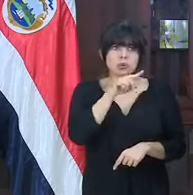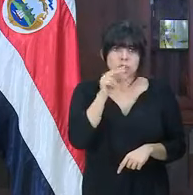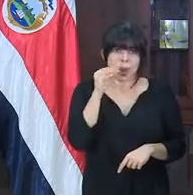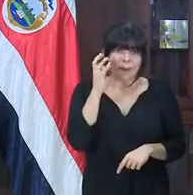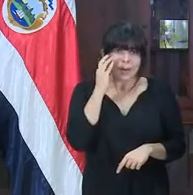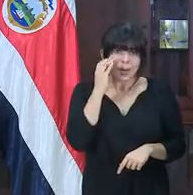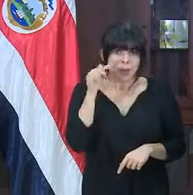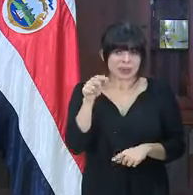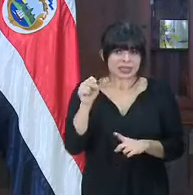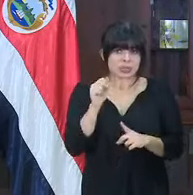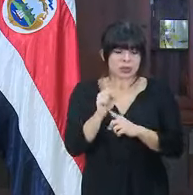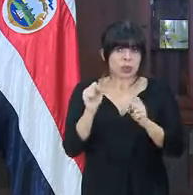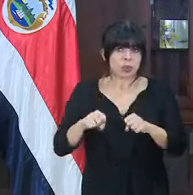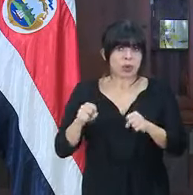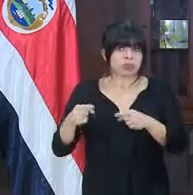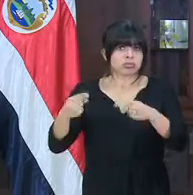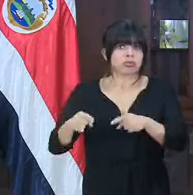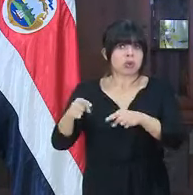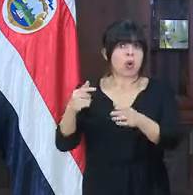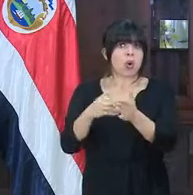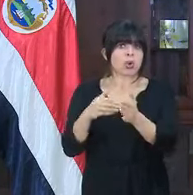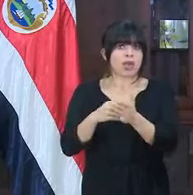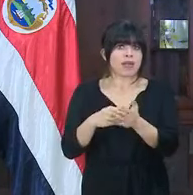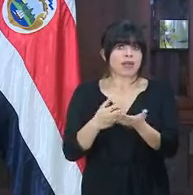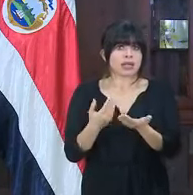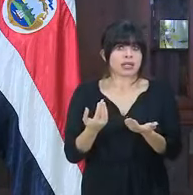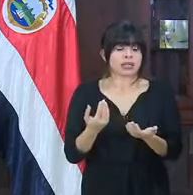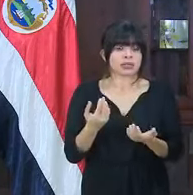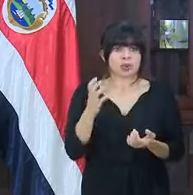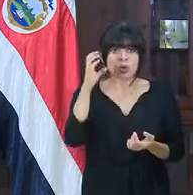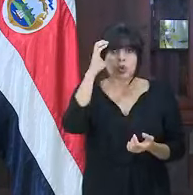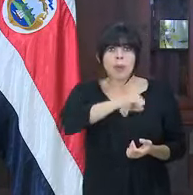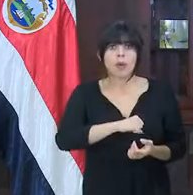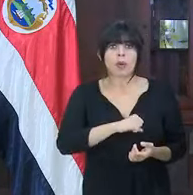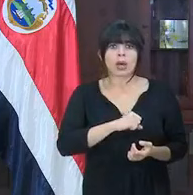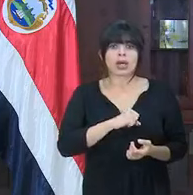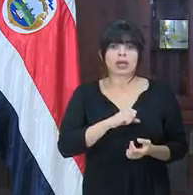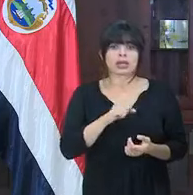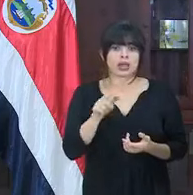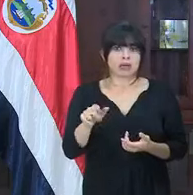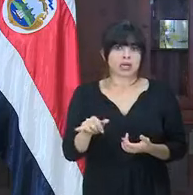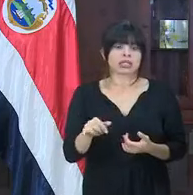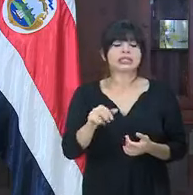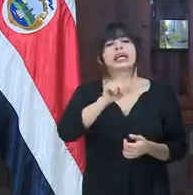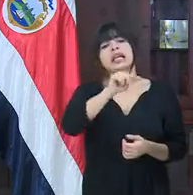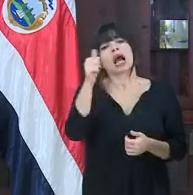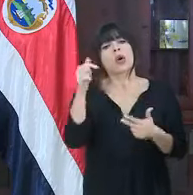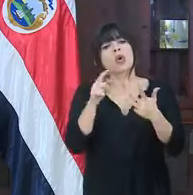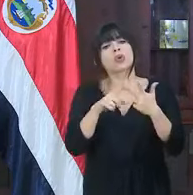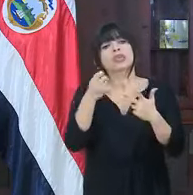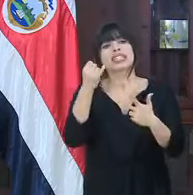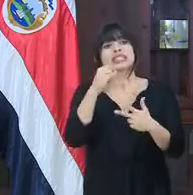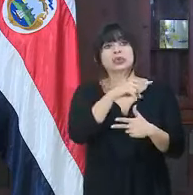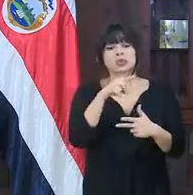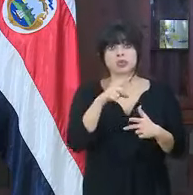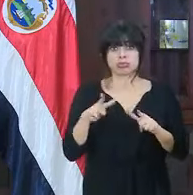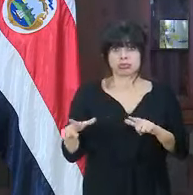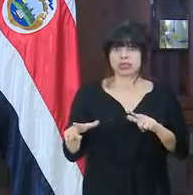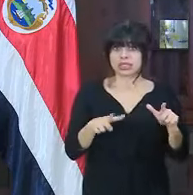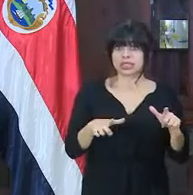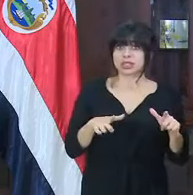que este escenario se vuelva a repetir tomando en cuenta, y esa sería por un lado, y la otra, si están preparados